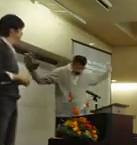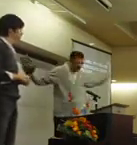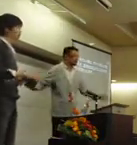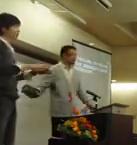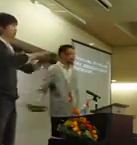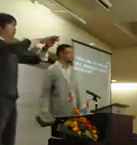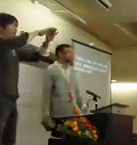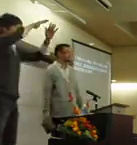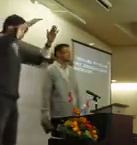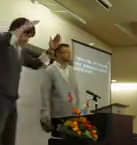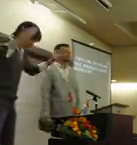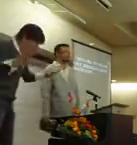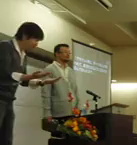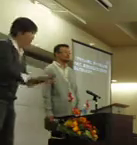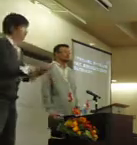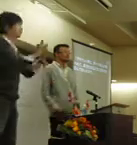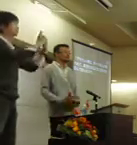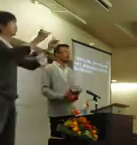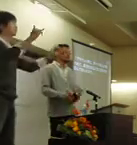全てですよ。